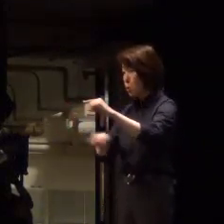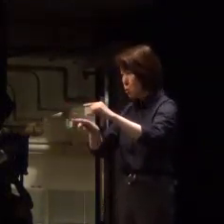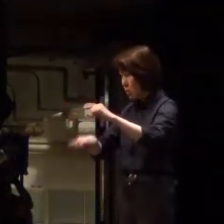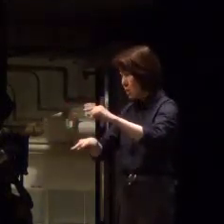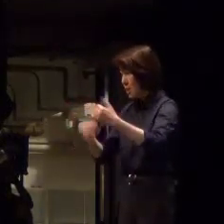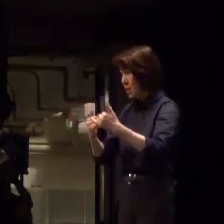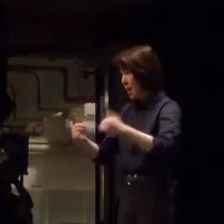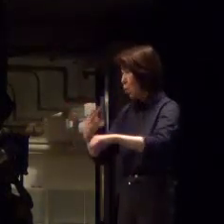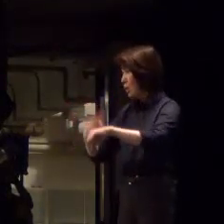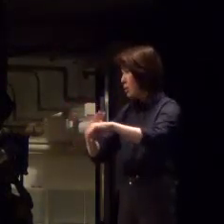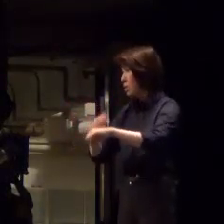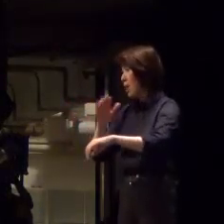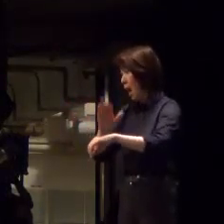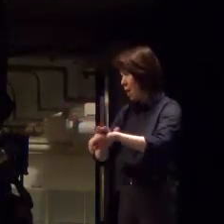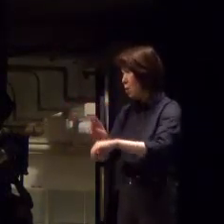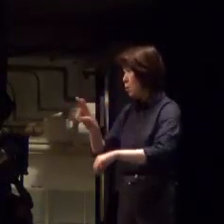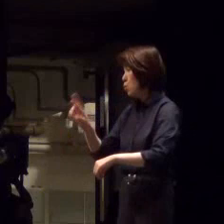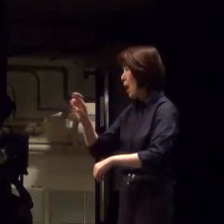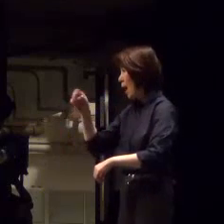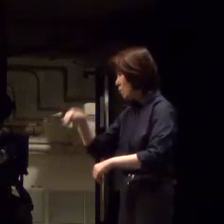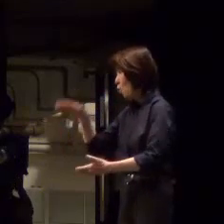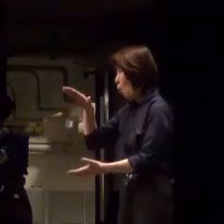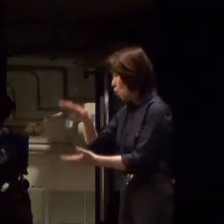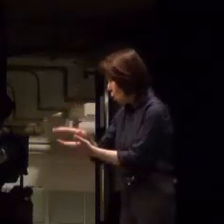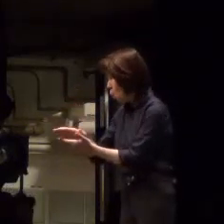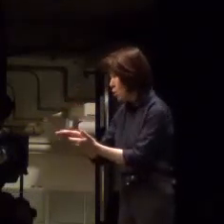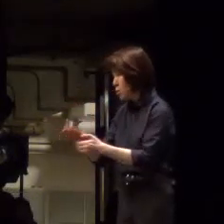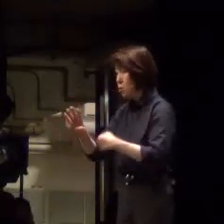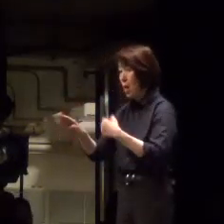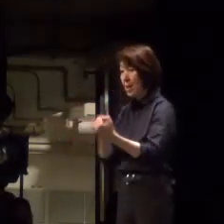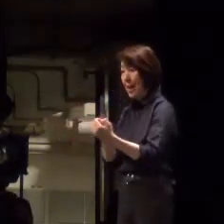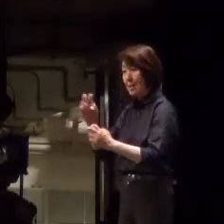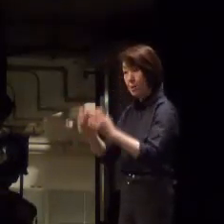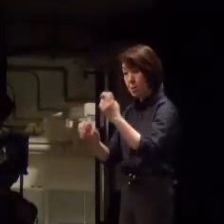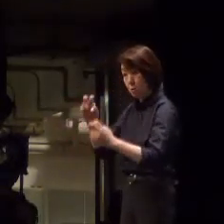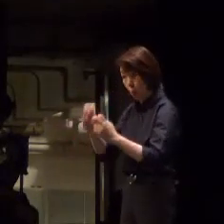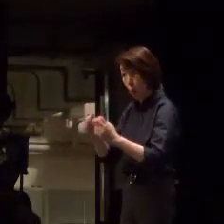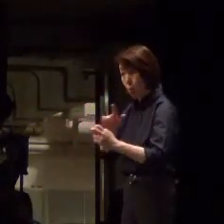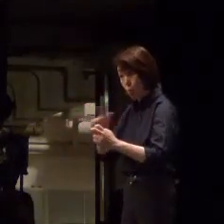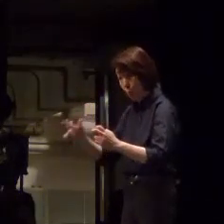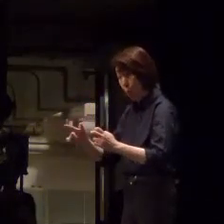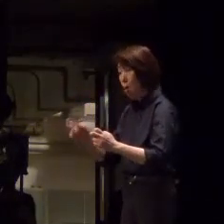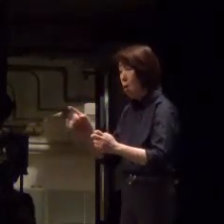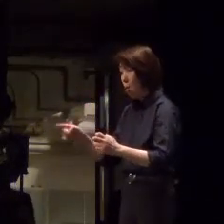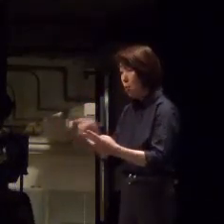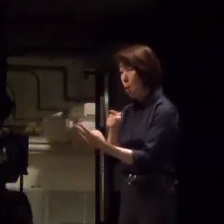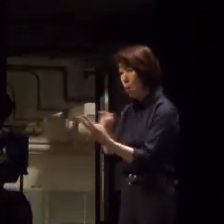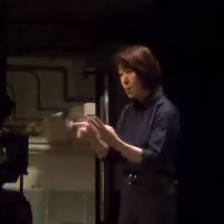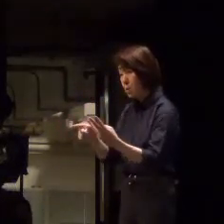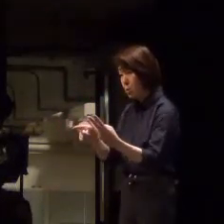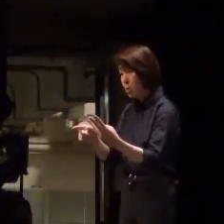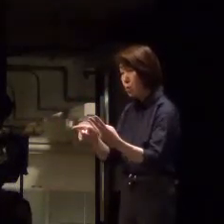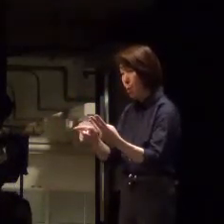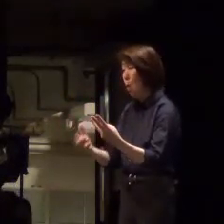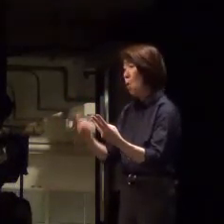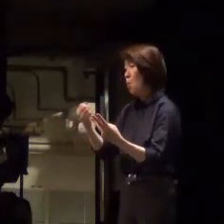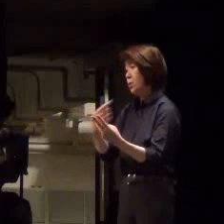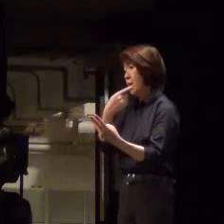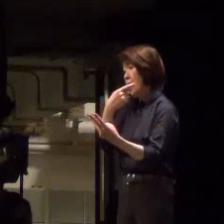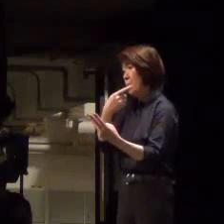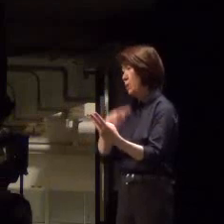術というのがあります。ウラン濃縮、原子炉再処理という3つの技術ですけれども、その全てをもちろん持っています